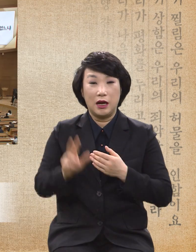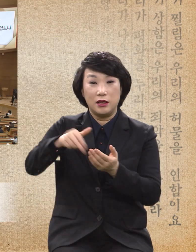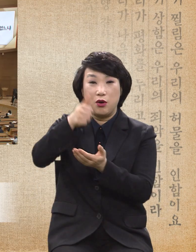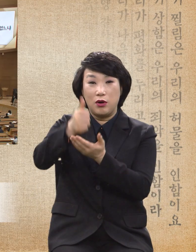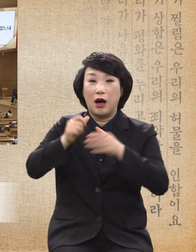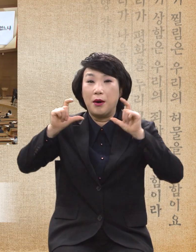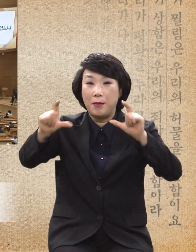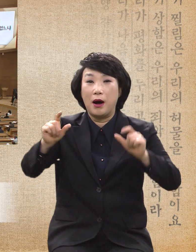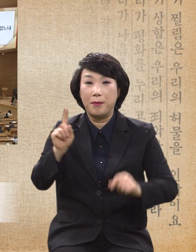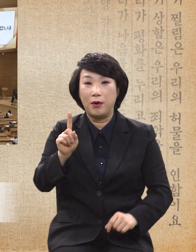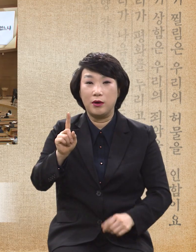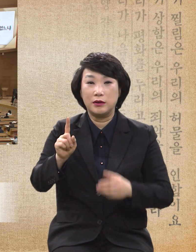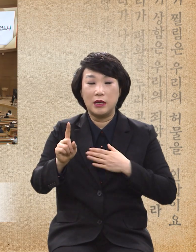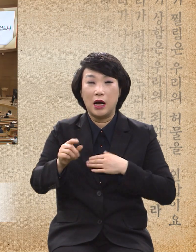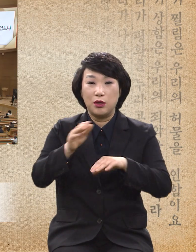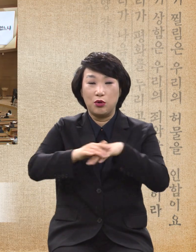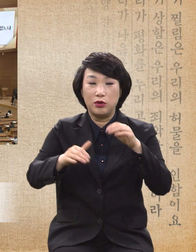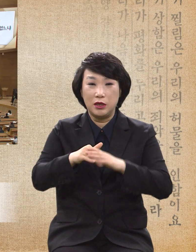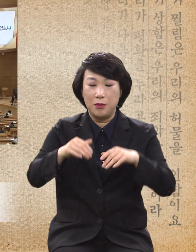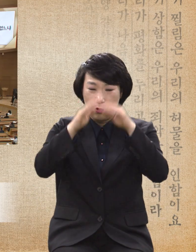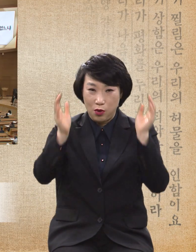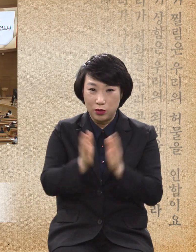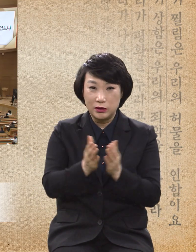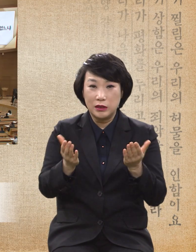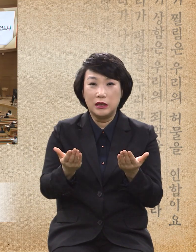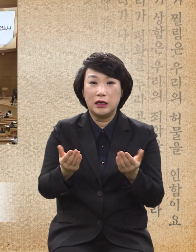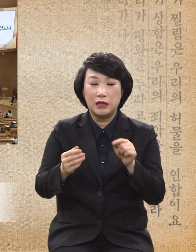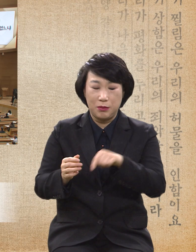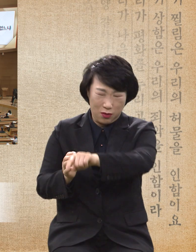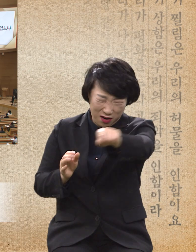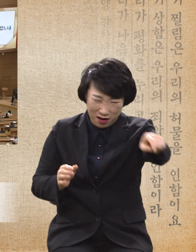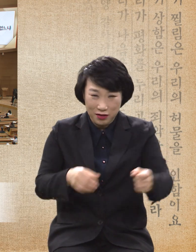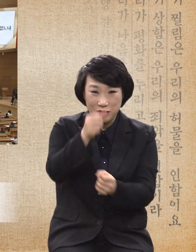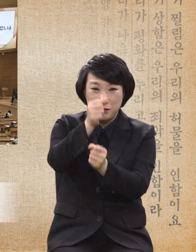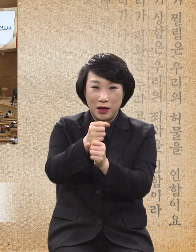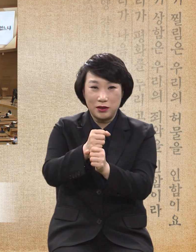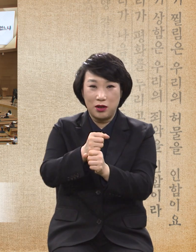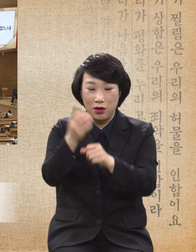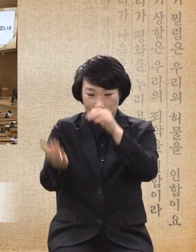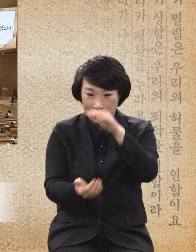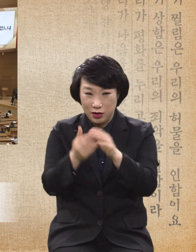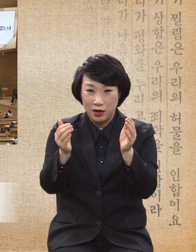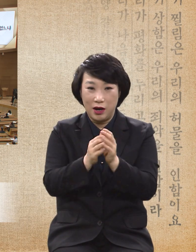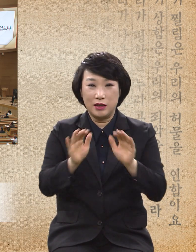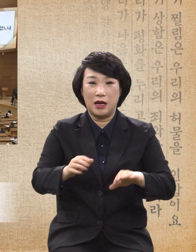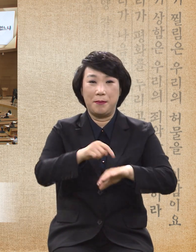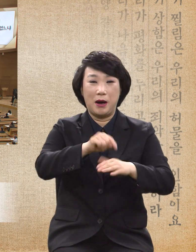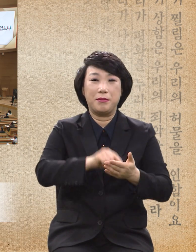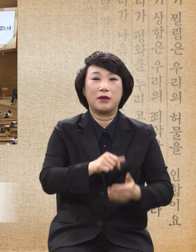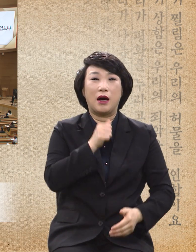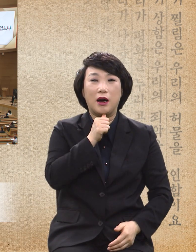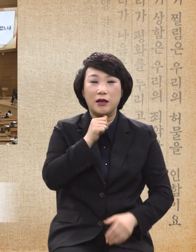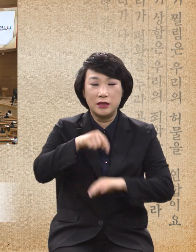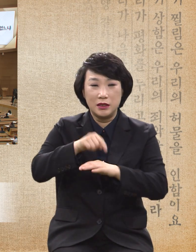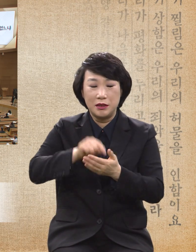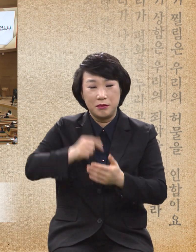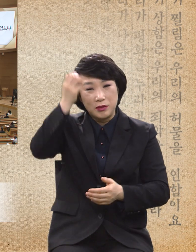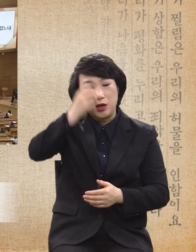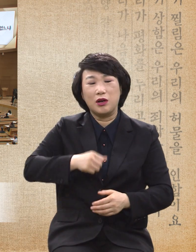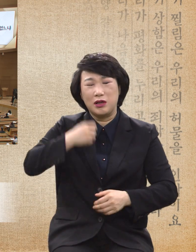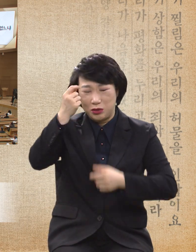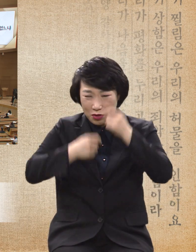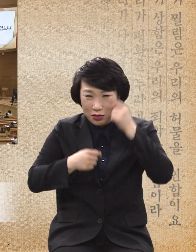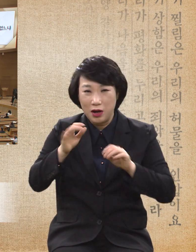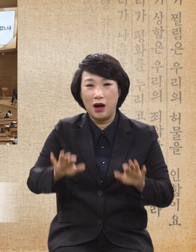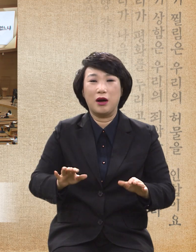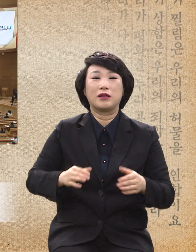여호와가 말하노라. 나의 손이 이 모든 것을 지어서 다 이루었느니라. 무릇 마음이 가난하고 심령에